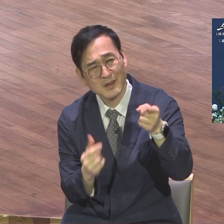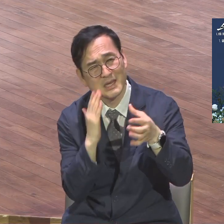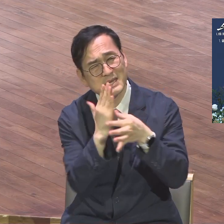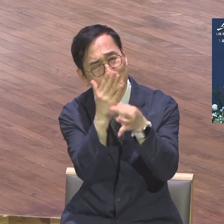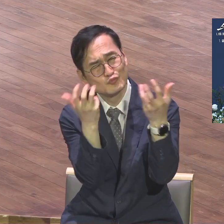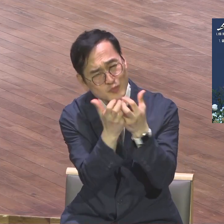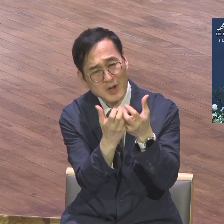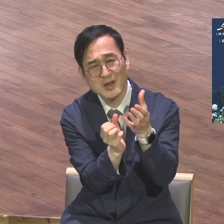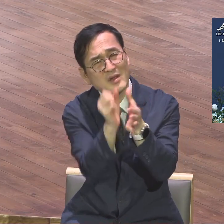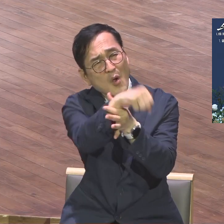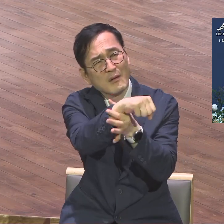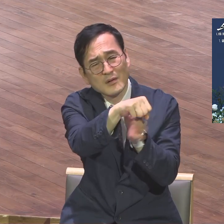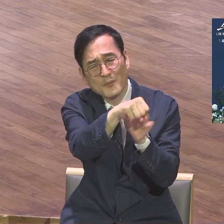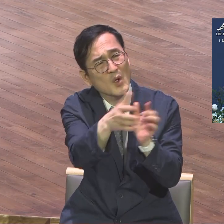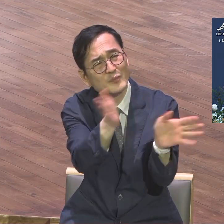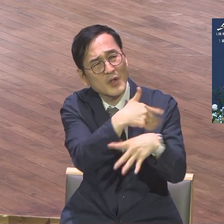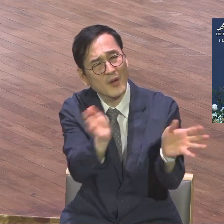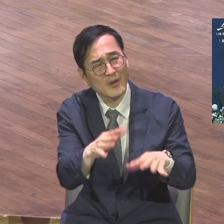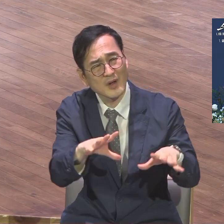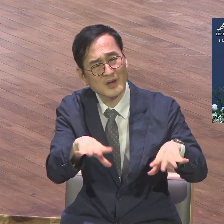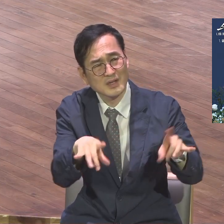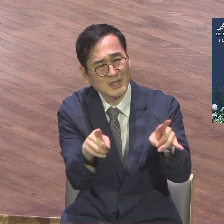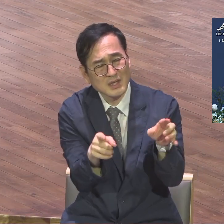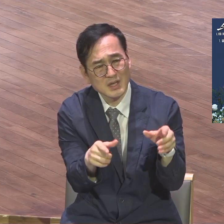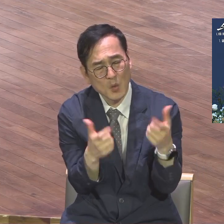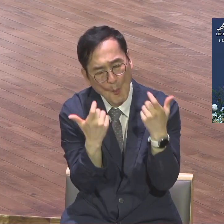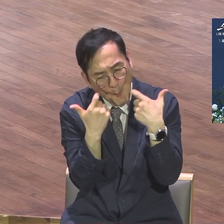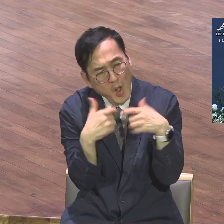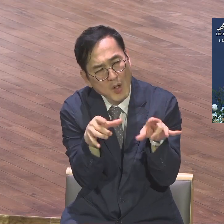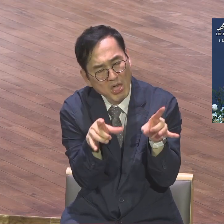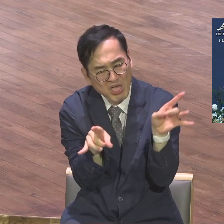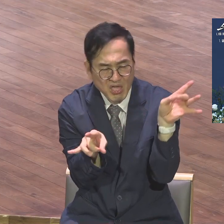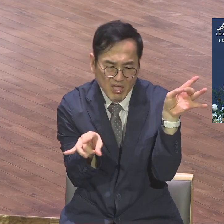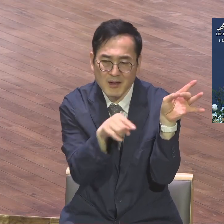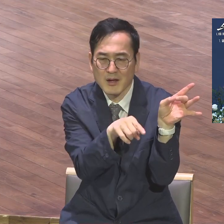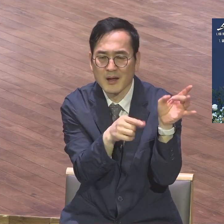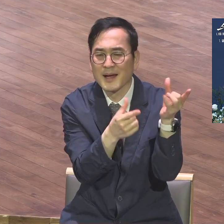수밖에 없는 영적 형식 종교 생활,